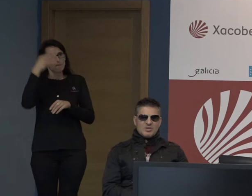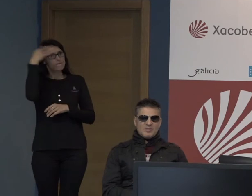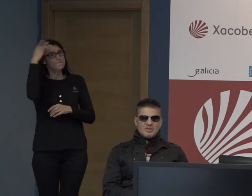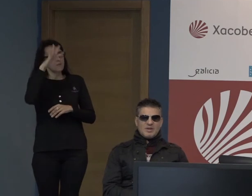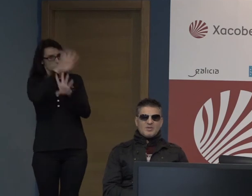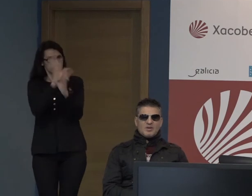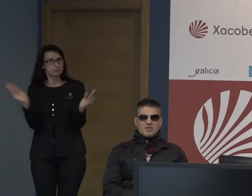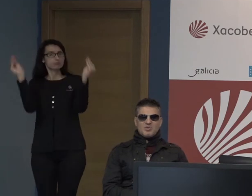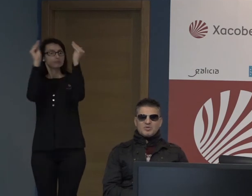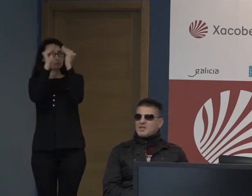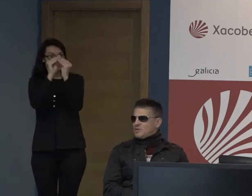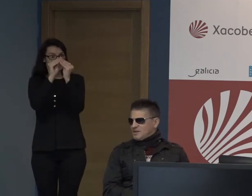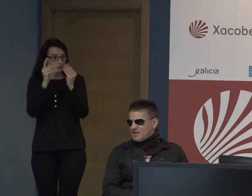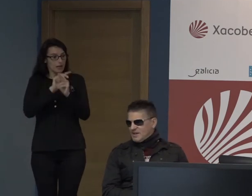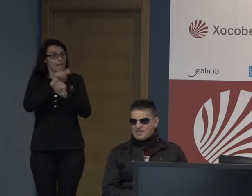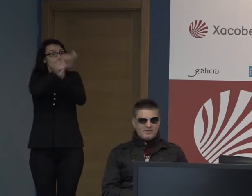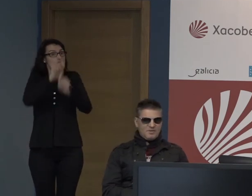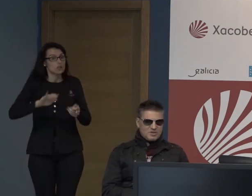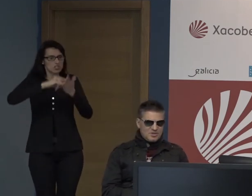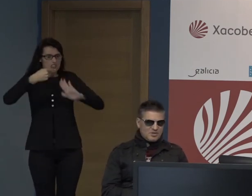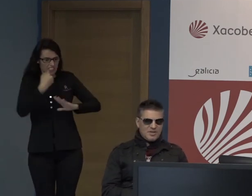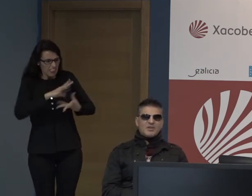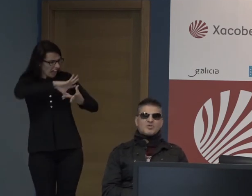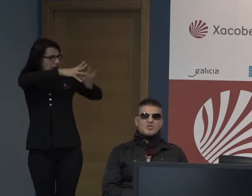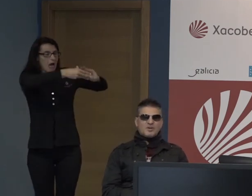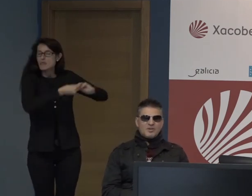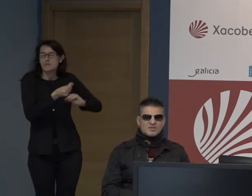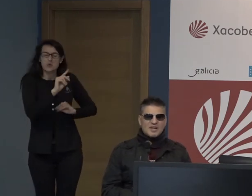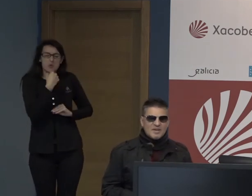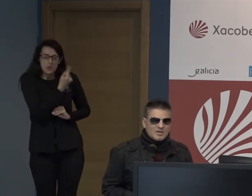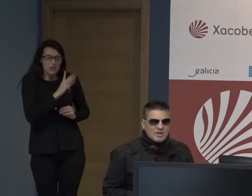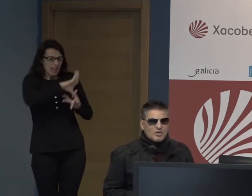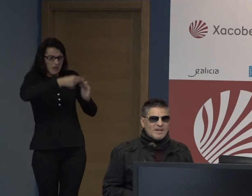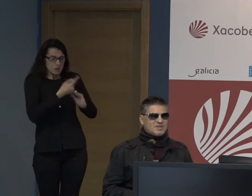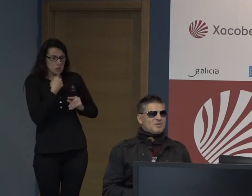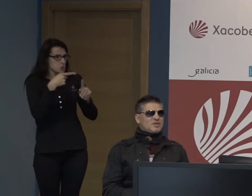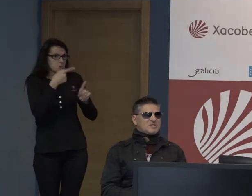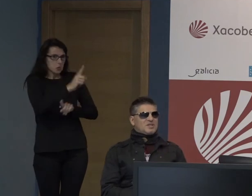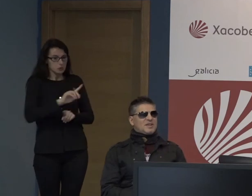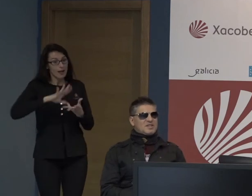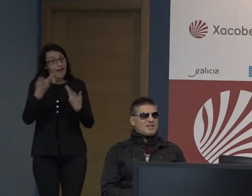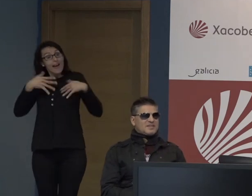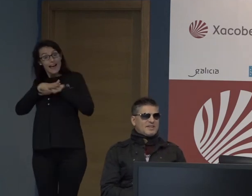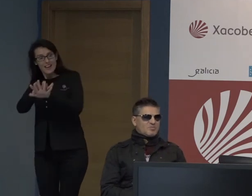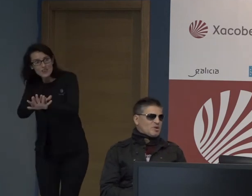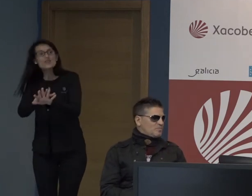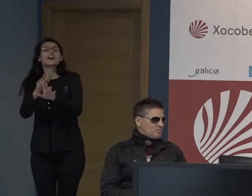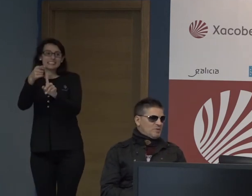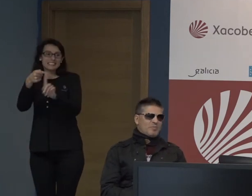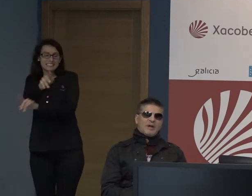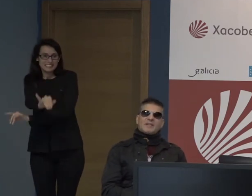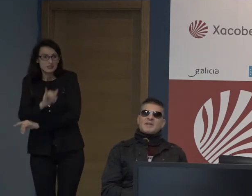Ellos, además, hay una cosa que me gusta, que no hablan de adaptación, sino de inclusión. O sea, todas las tecnologías tienen que ser adaptadas,